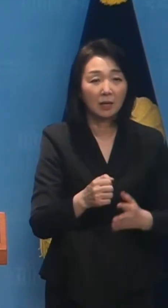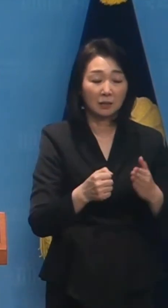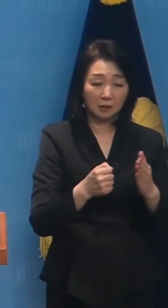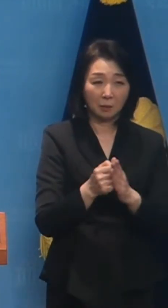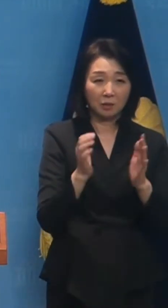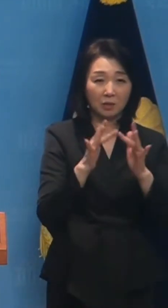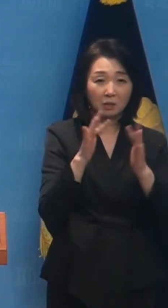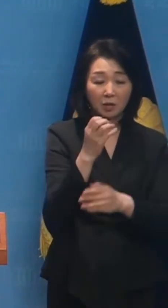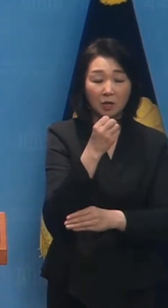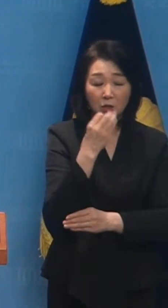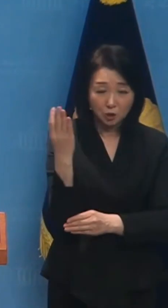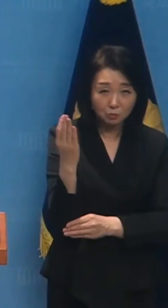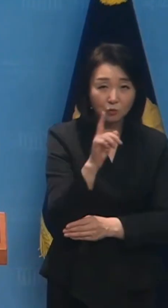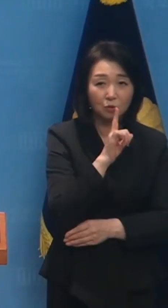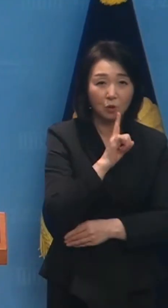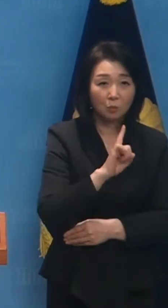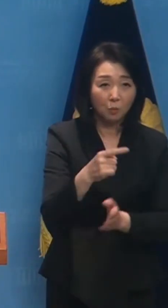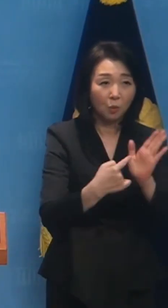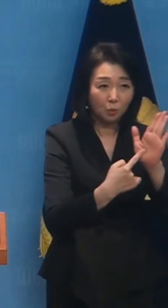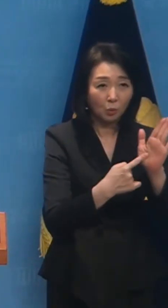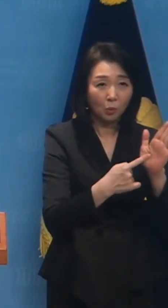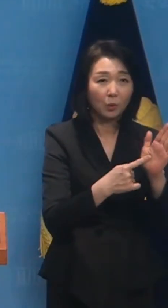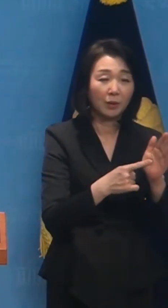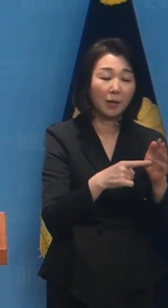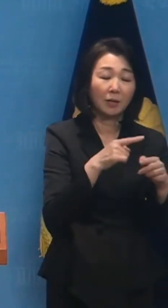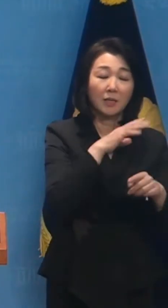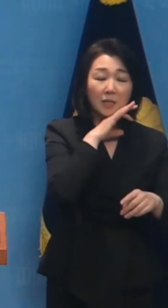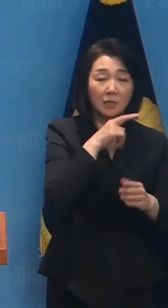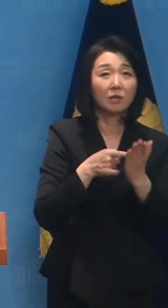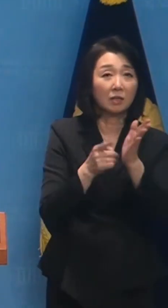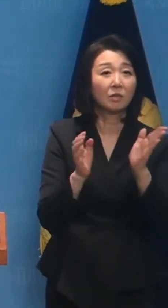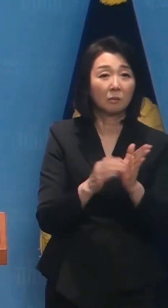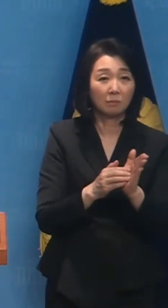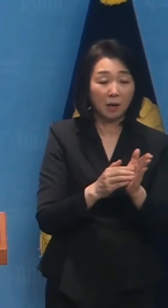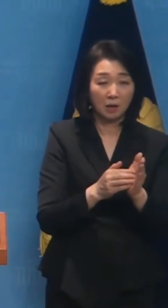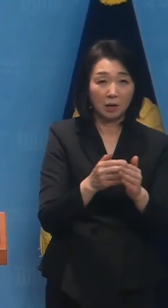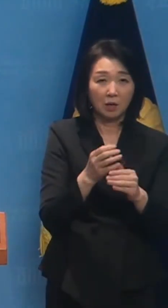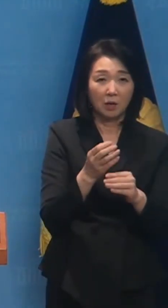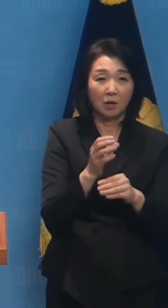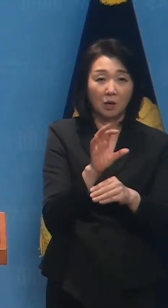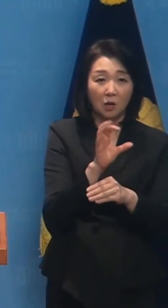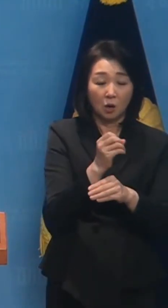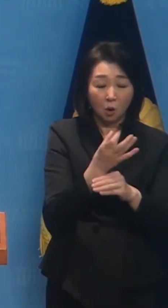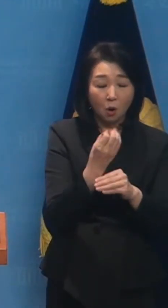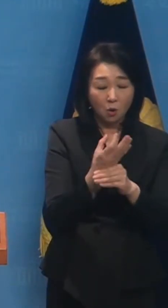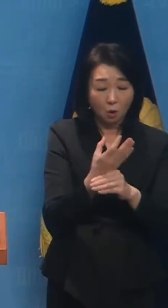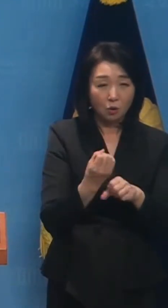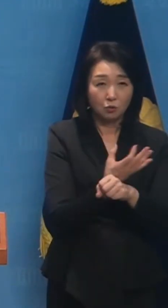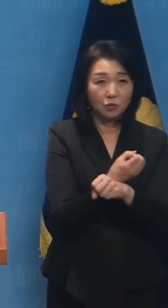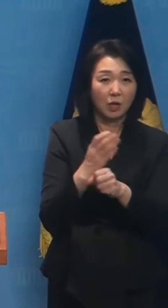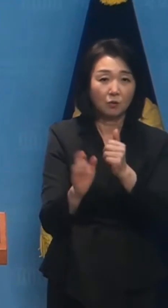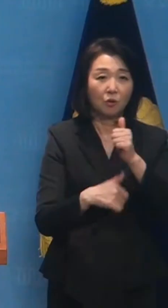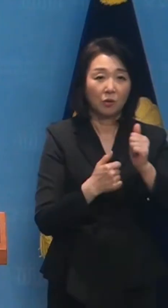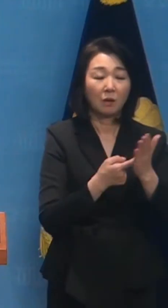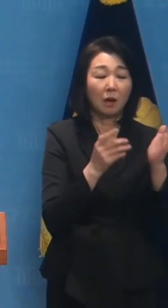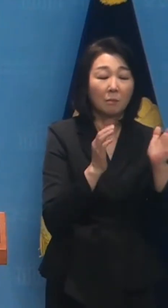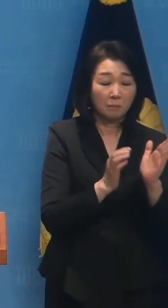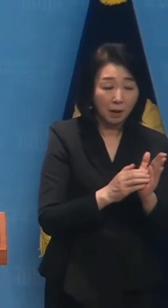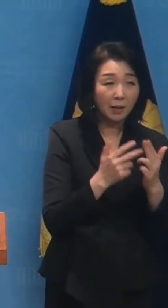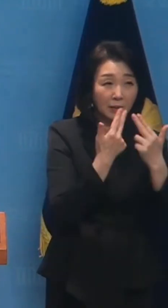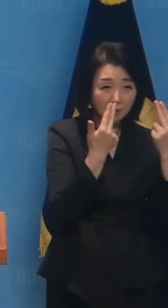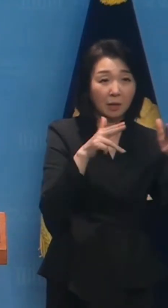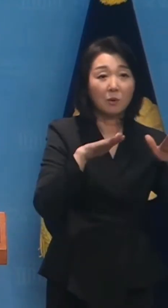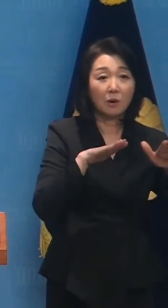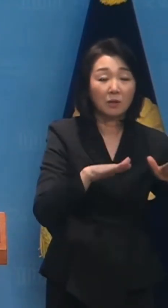선거 보도심의위원회에 이의 신청을 제출하였습니다. 언론중재위원회에 제소되었던 펜앤마이크의 유튜브 영상 이재명은